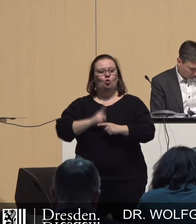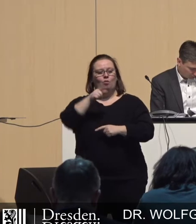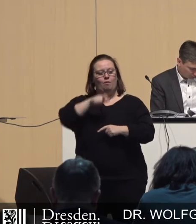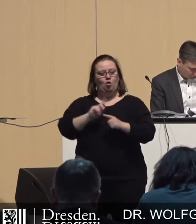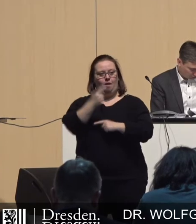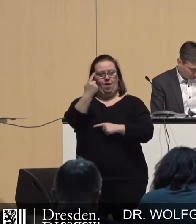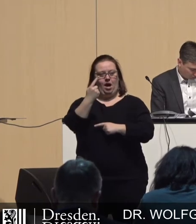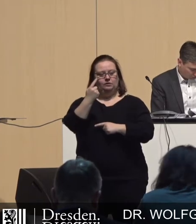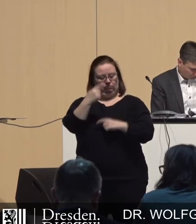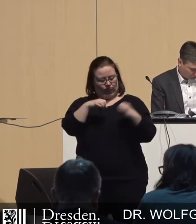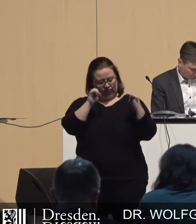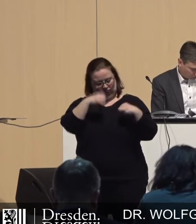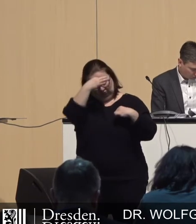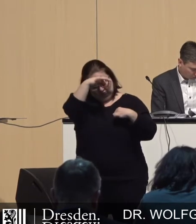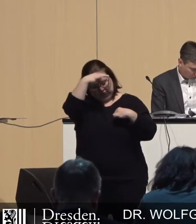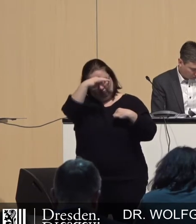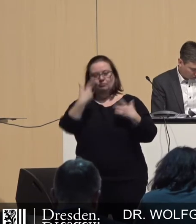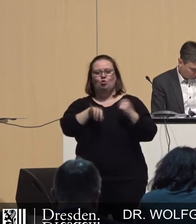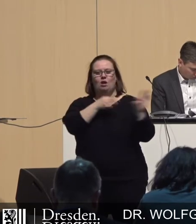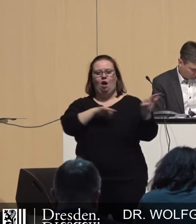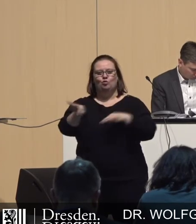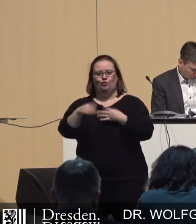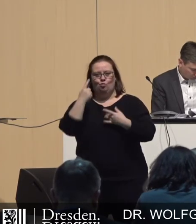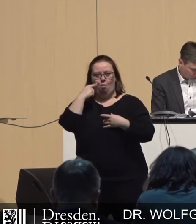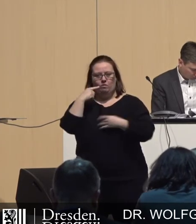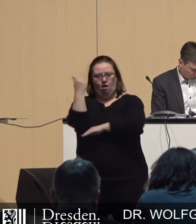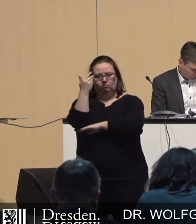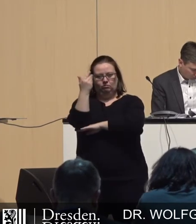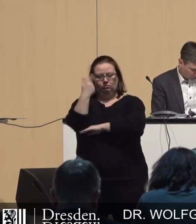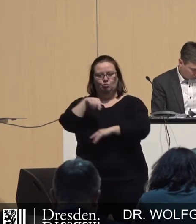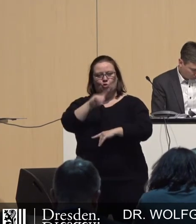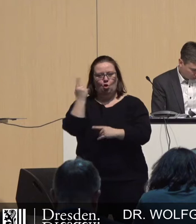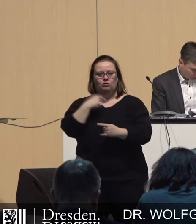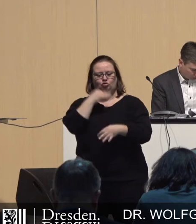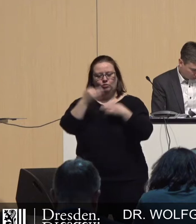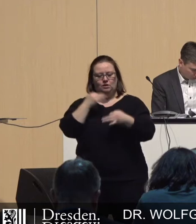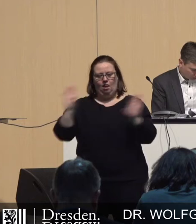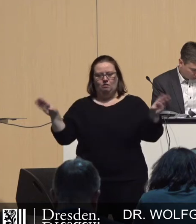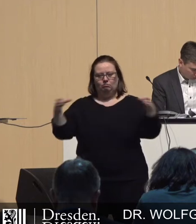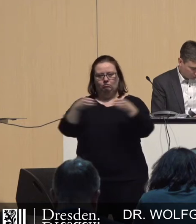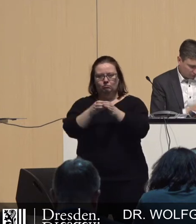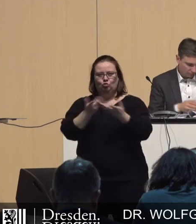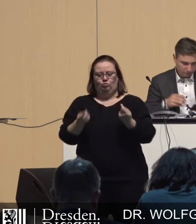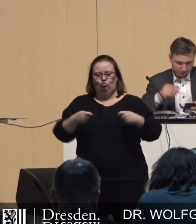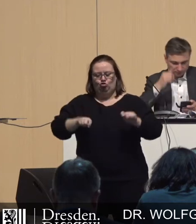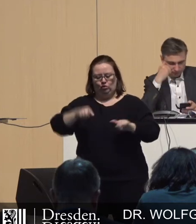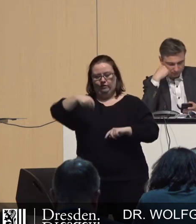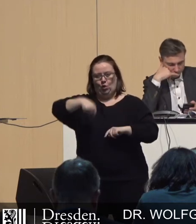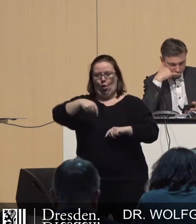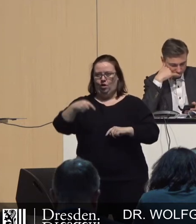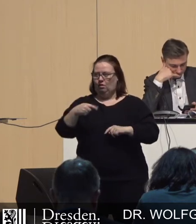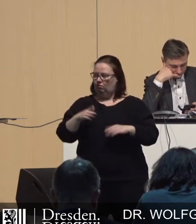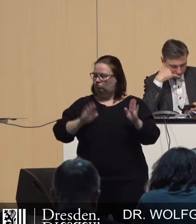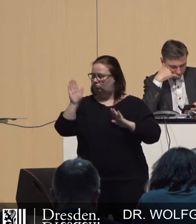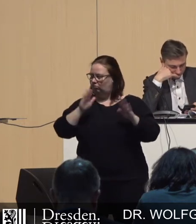Oberbürgermeister ausdrücklich zu in seinen Ausführungen, die er eben zu der Bedeutung dieses Ereignisses und dieses Beschlusses, den wir heute